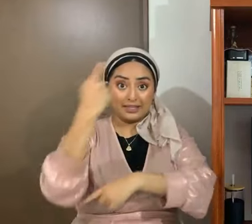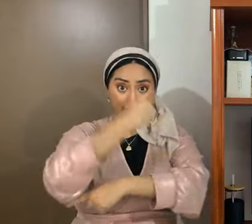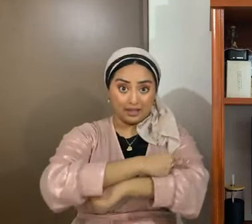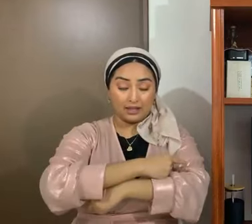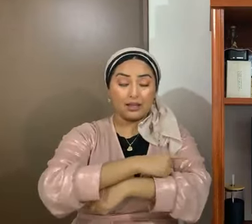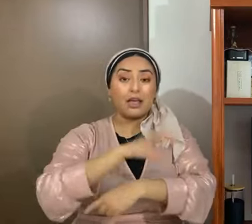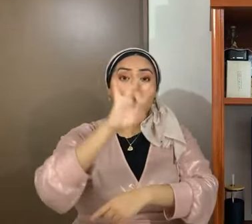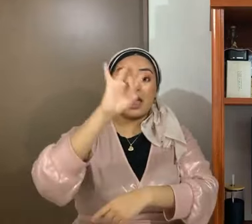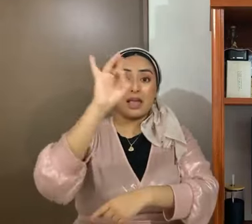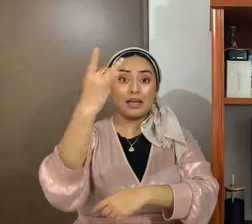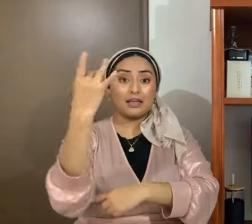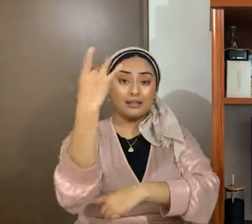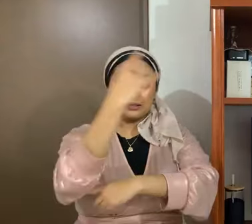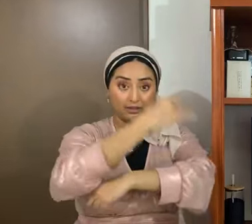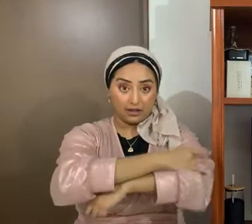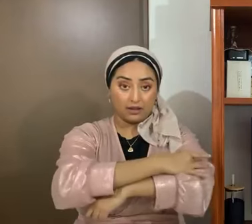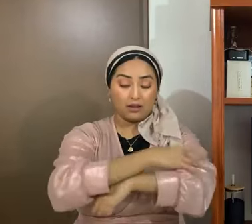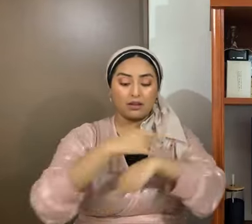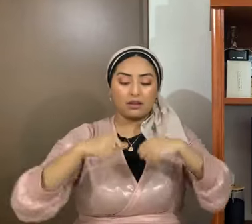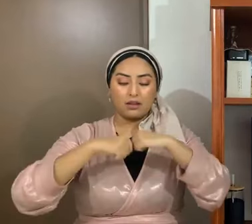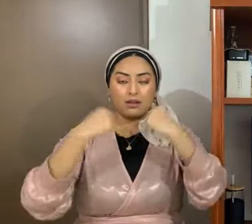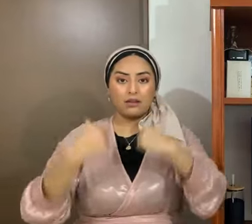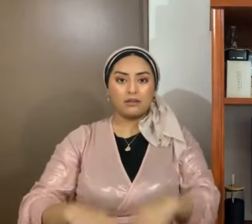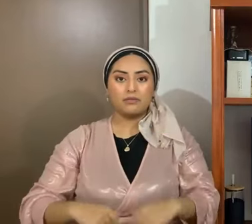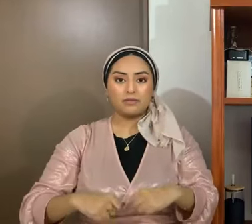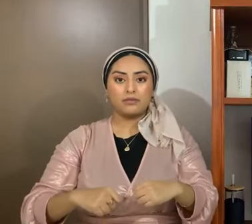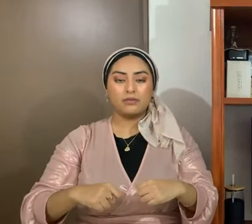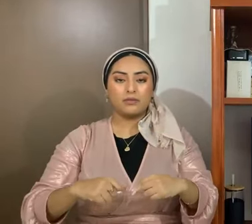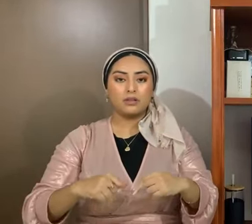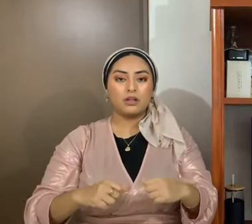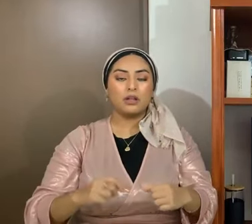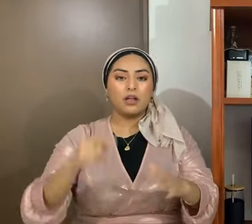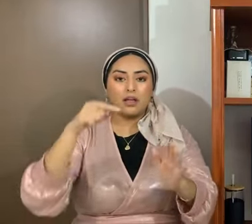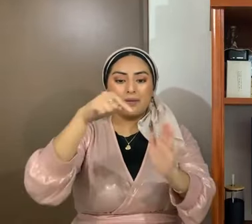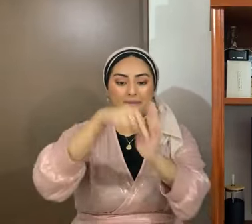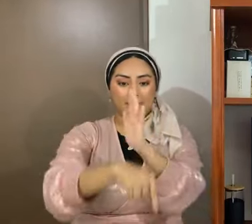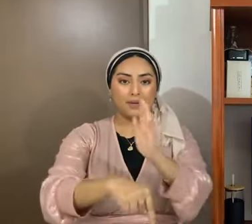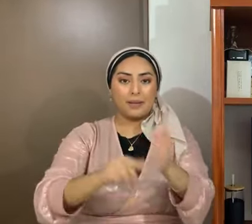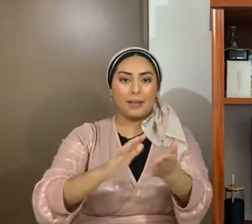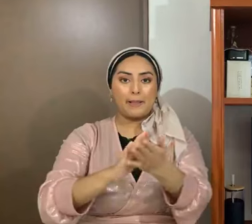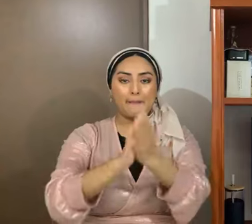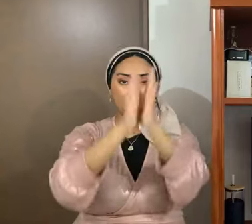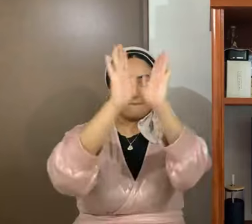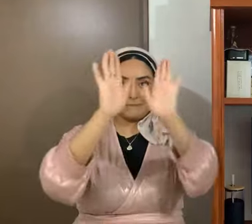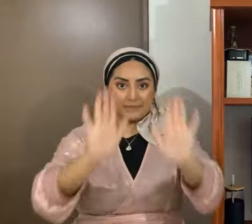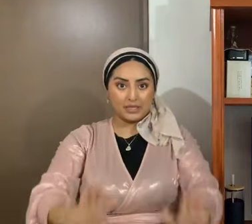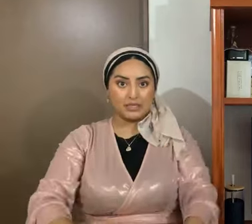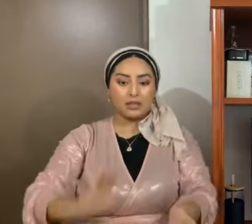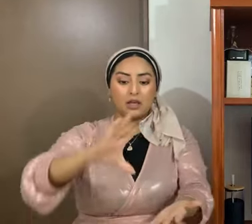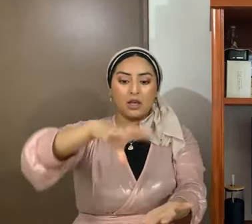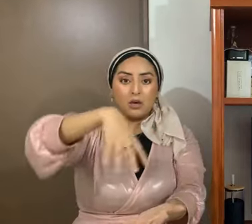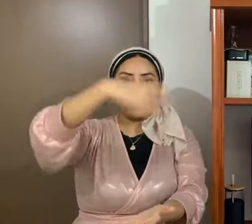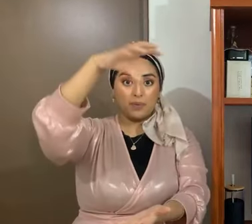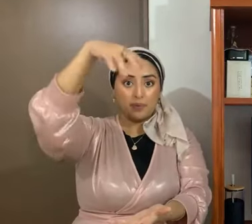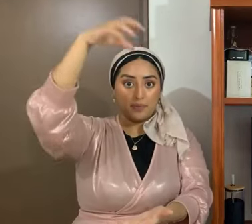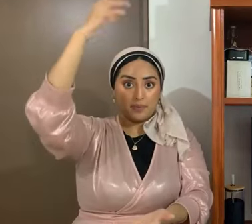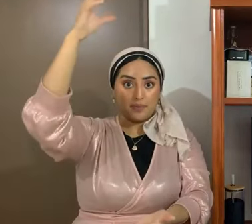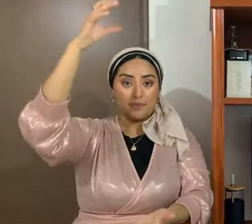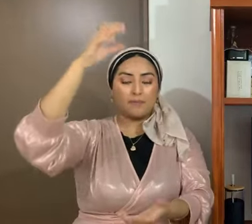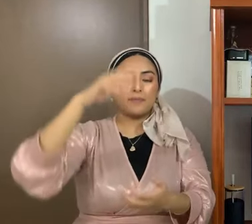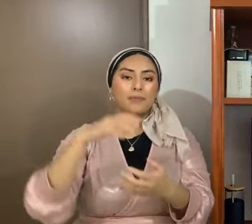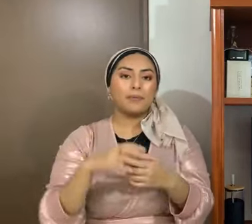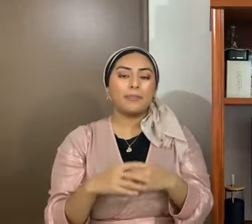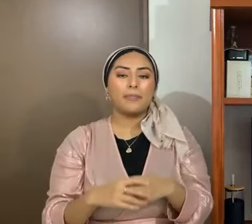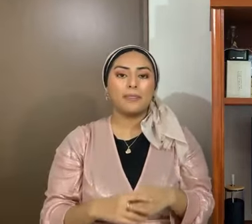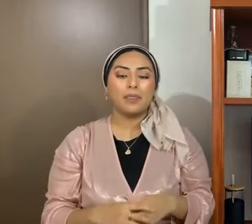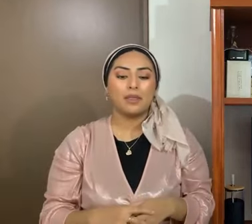los Kohanim sacrificarán sobre el altar vuestros holocaustos y vuestras ofrendas de Shalom. Porque les repito, en el milenio no va a